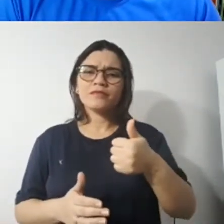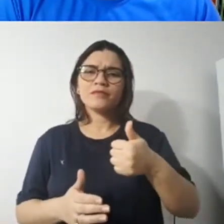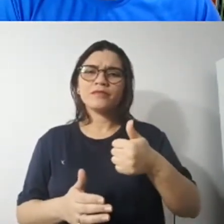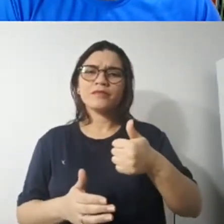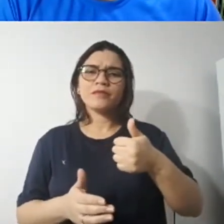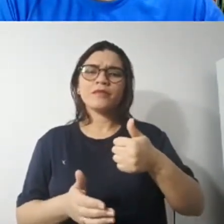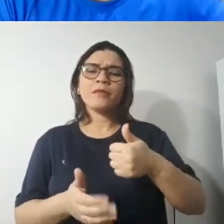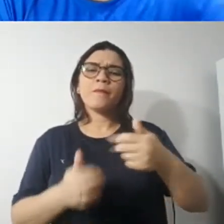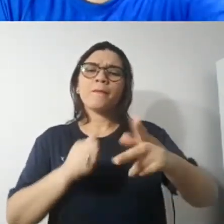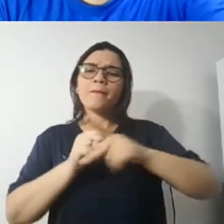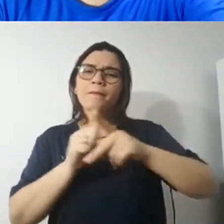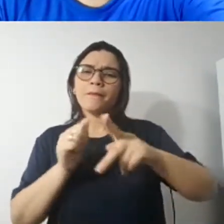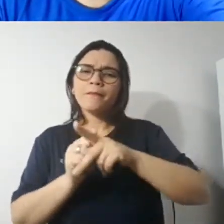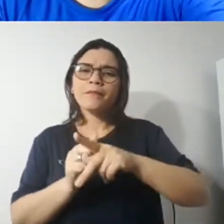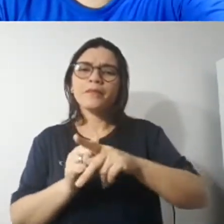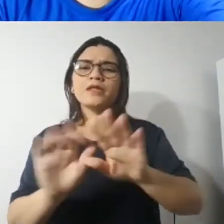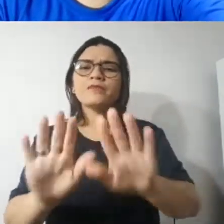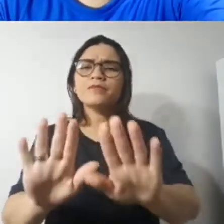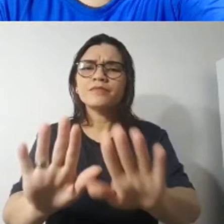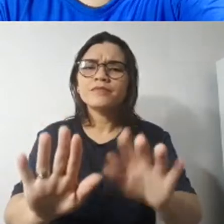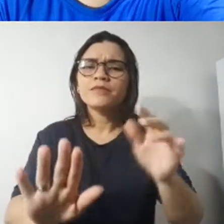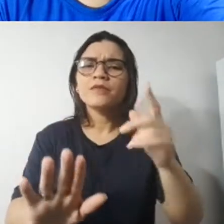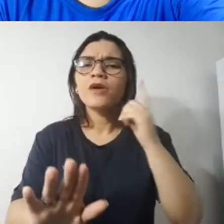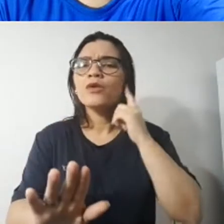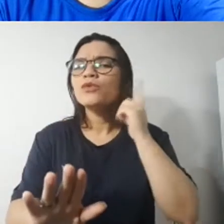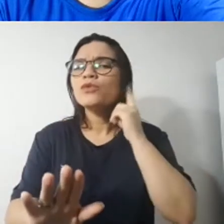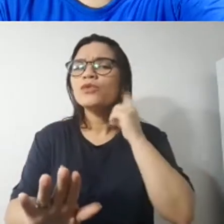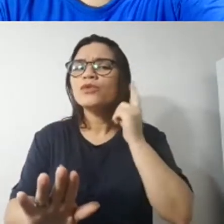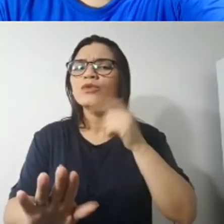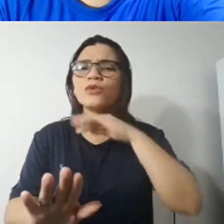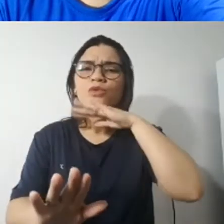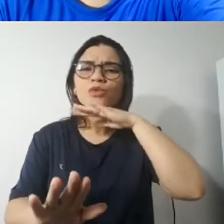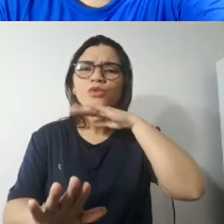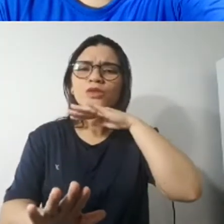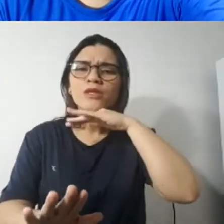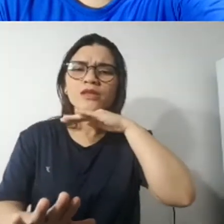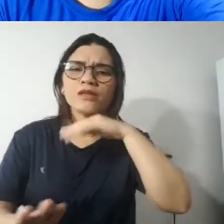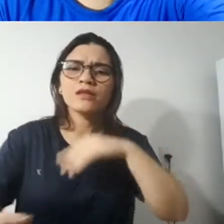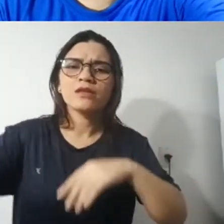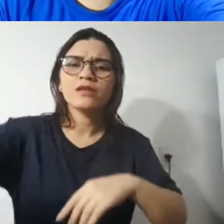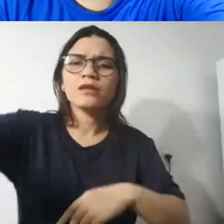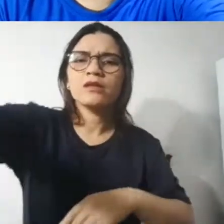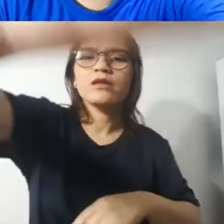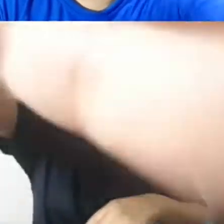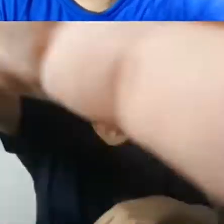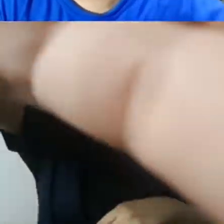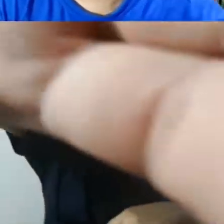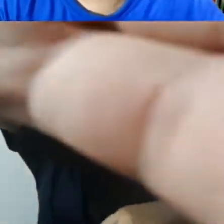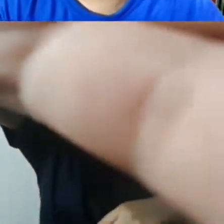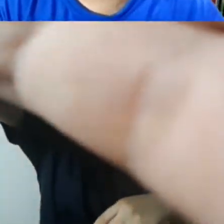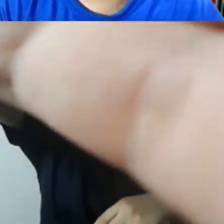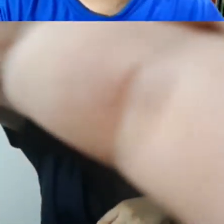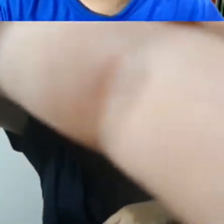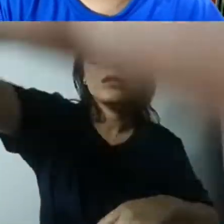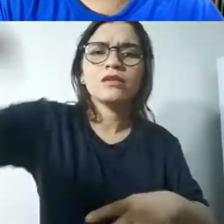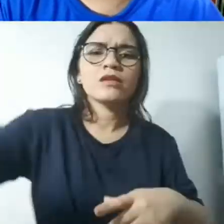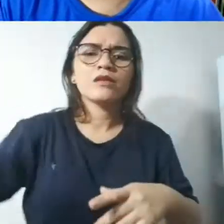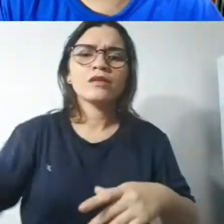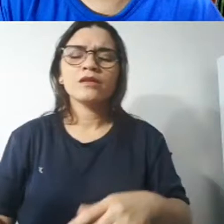verso 12. Eu vou desativar aqui os comentários. Ah, não tá me ouvindo, não?